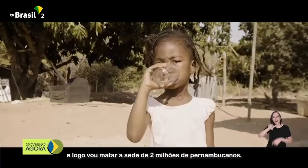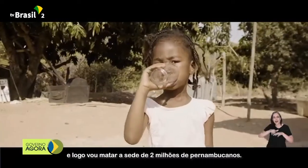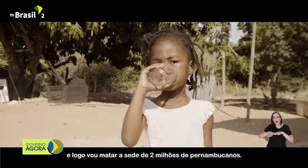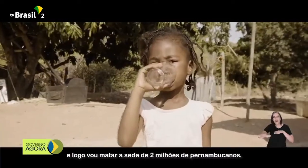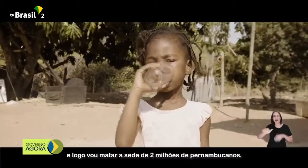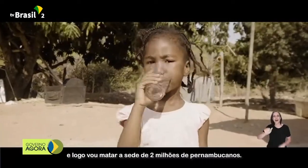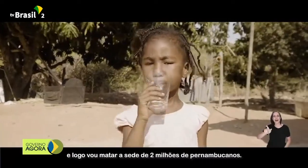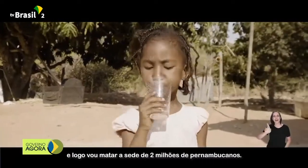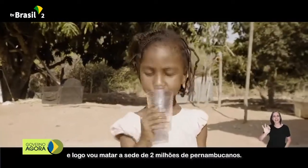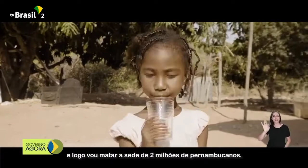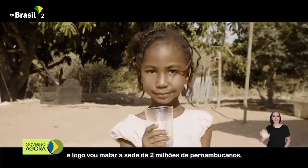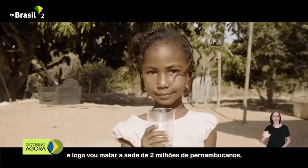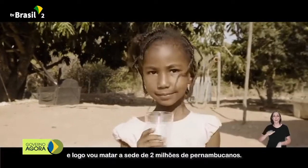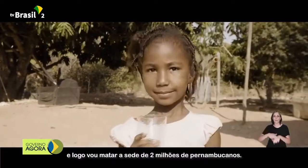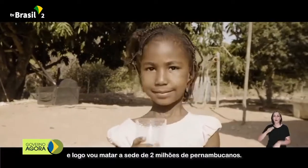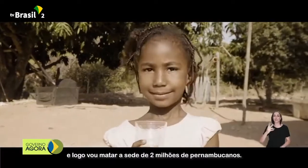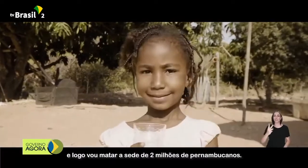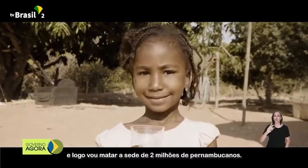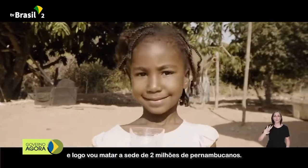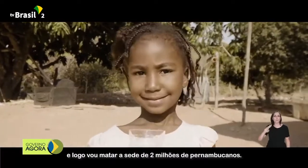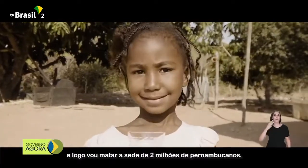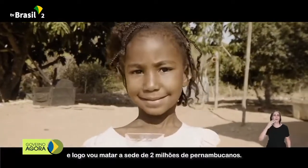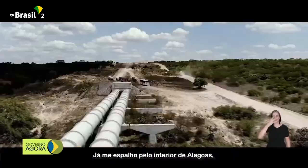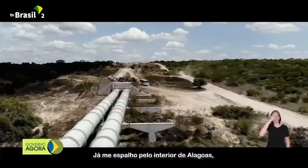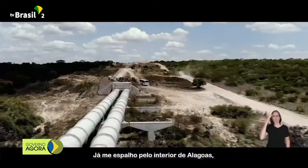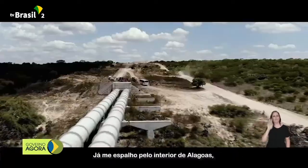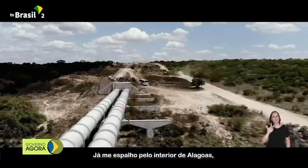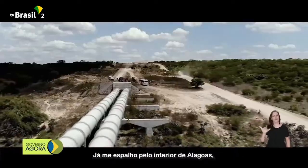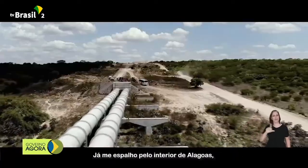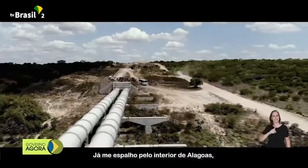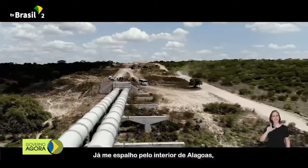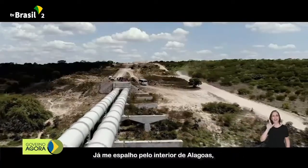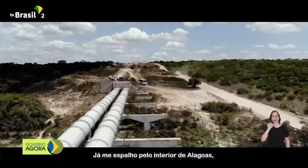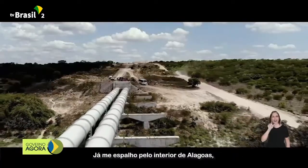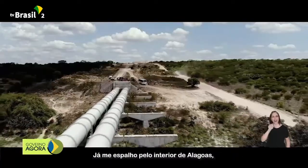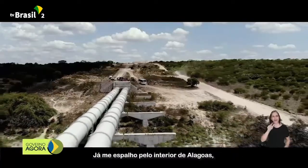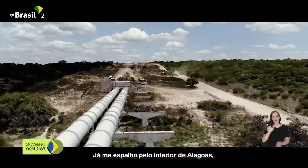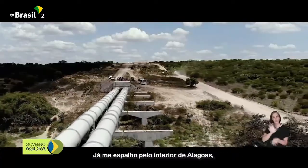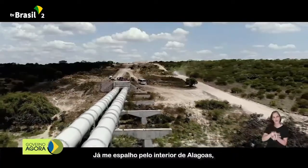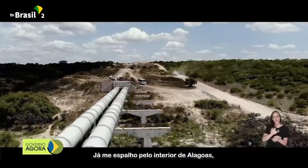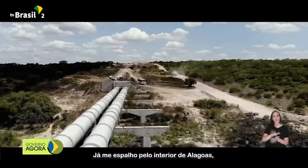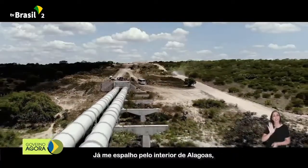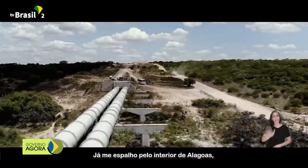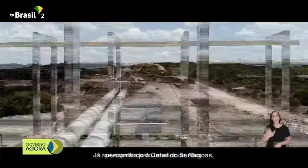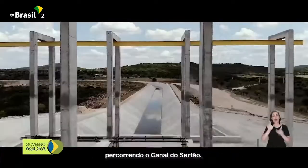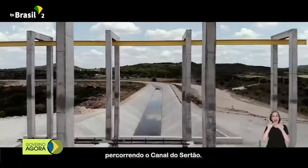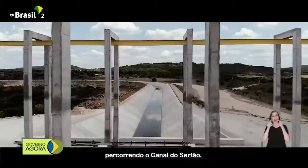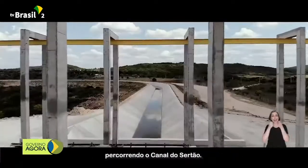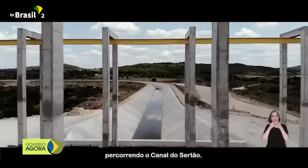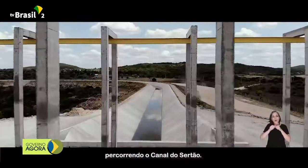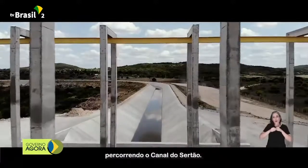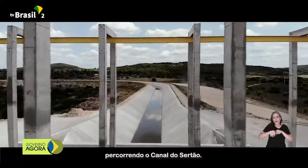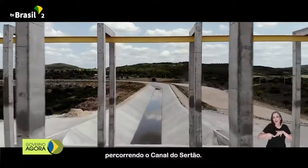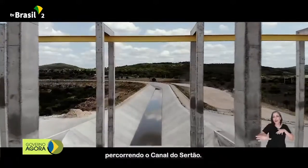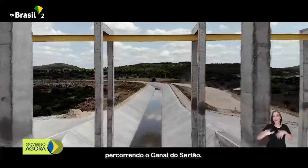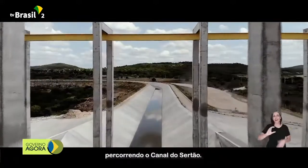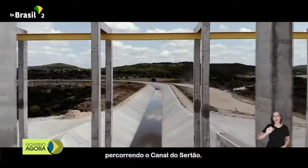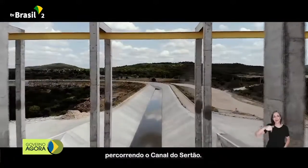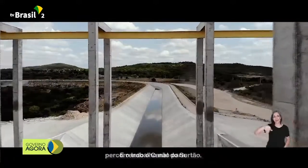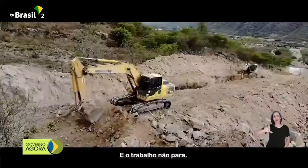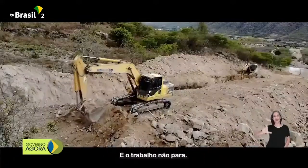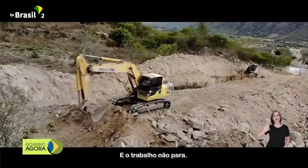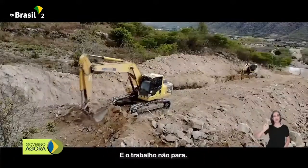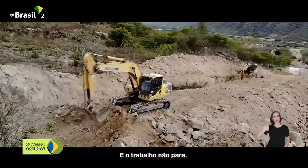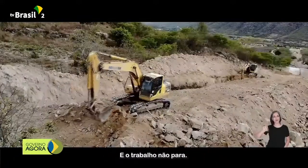vou matar a sede de 2 milhões de pernambucanos. Já me espalho pelo interior de Alagoas, percorrendo o Canal do